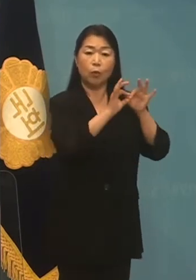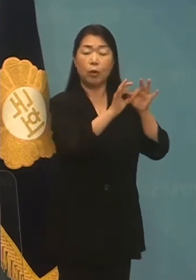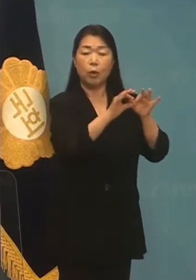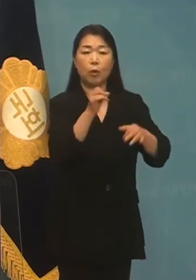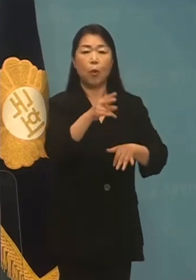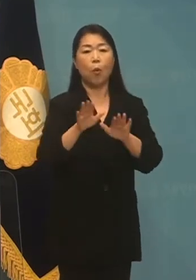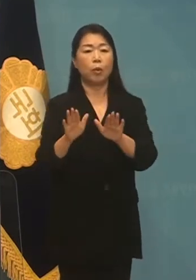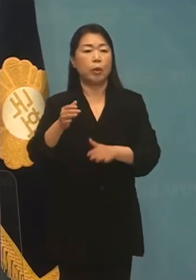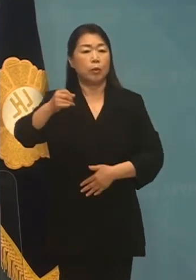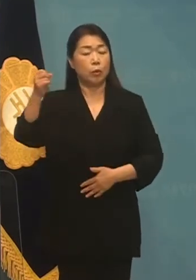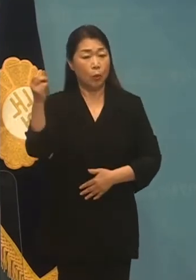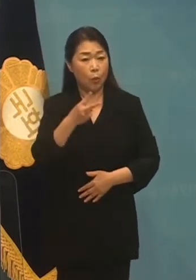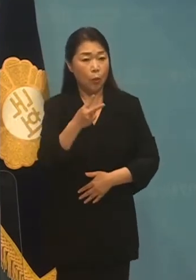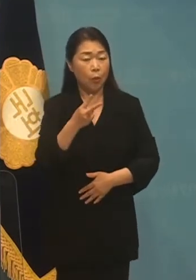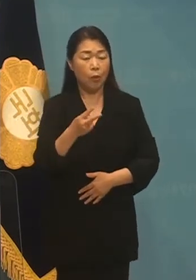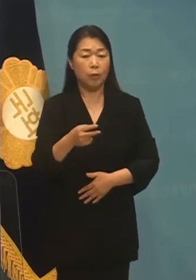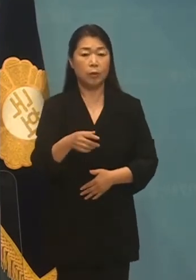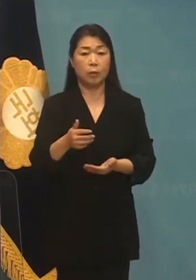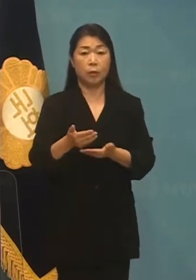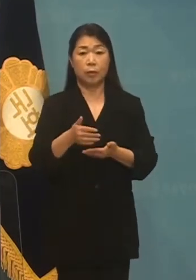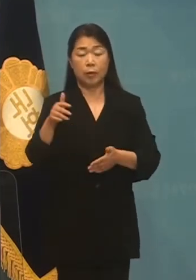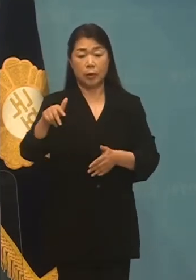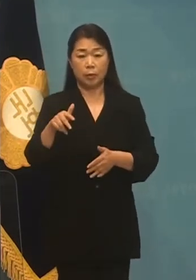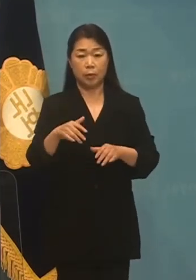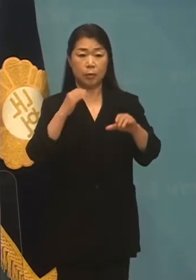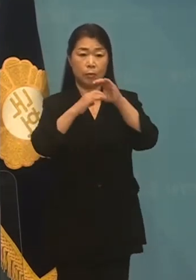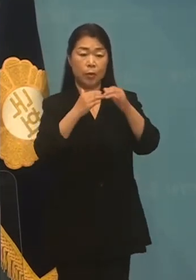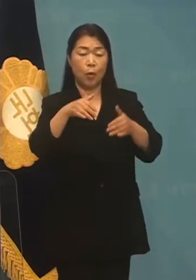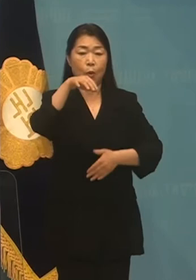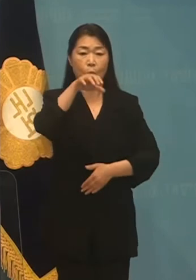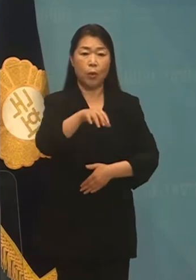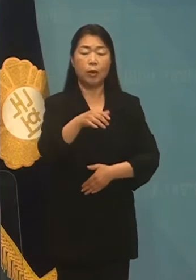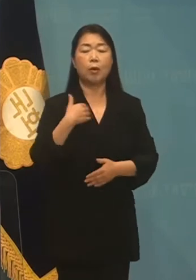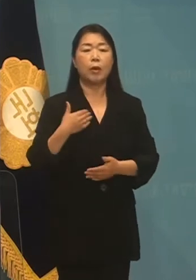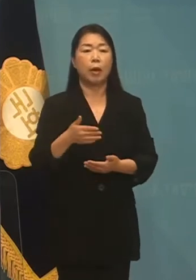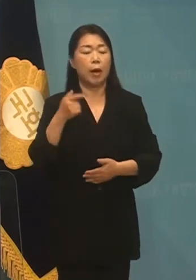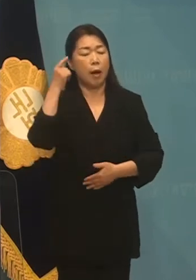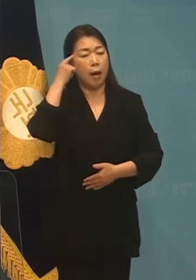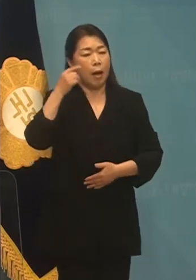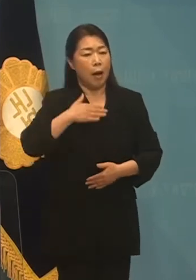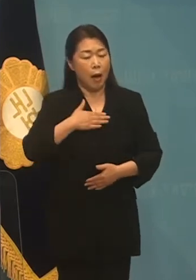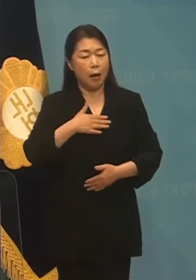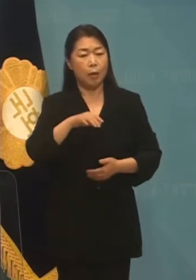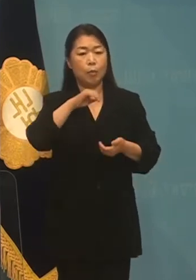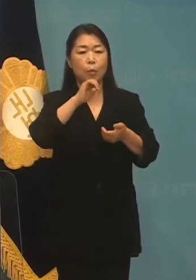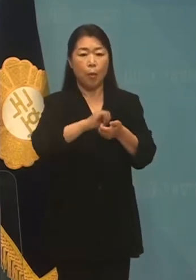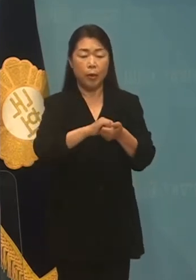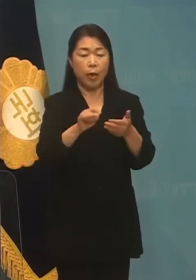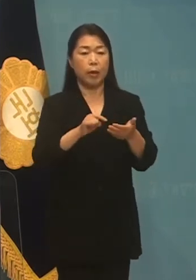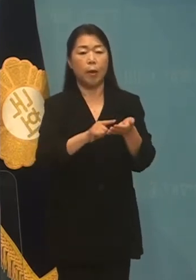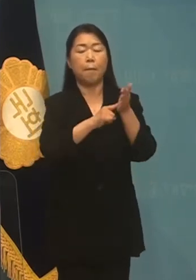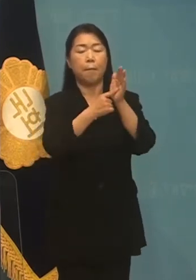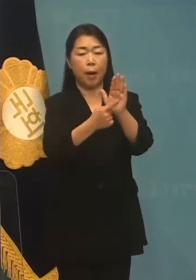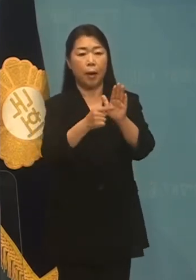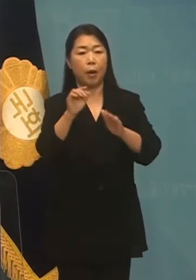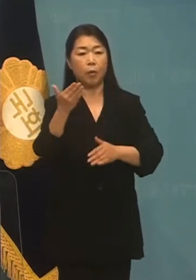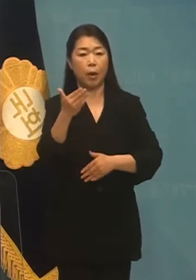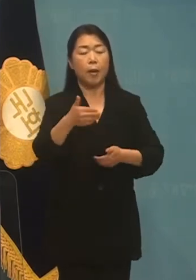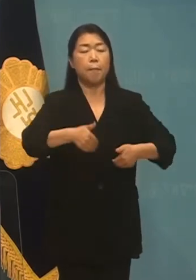오늘 이렇게 정론관에서 제가 아는 범위 내에서 밝혀야